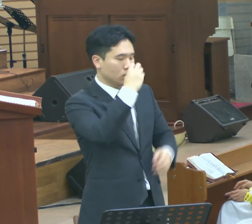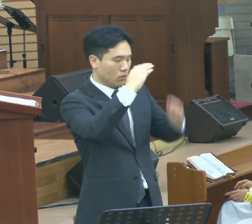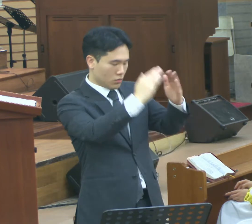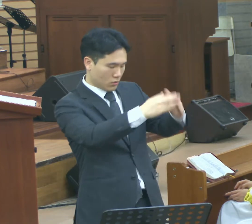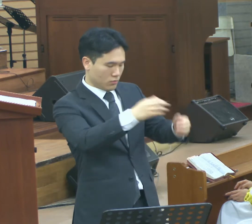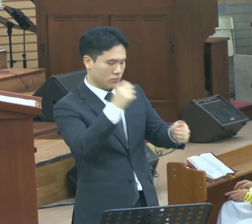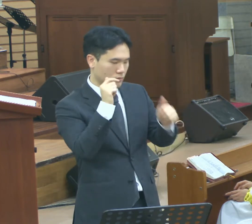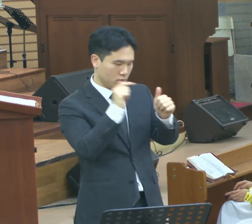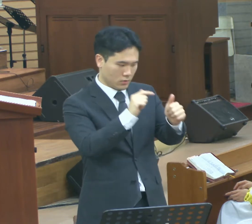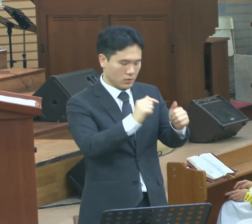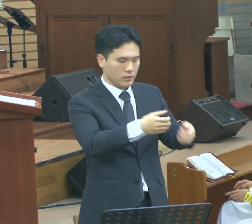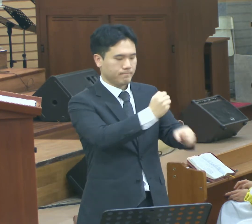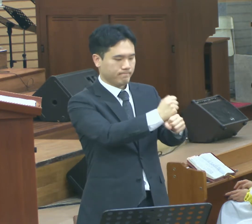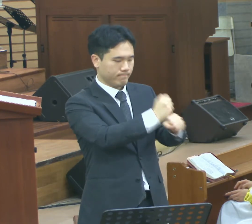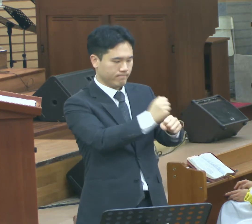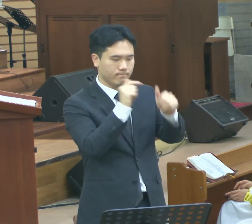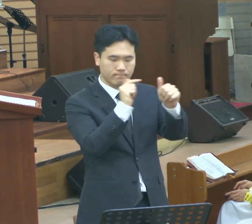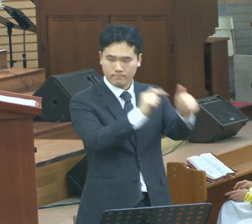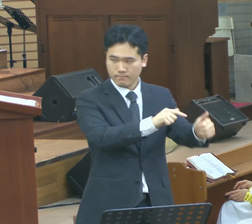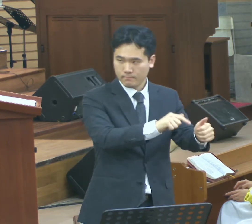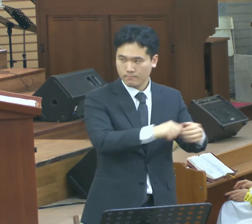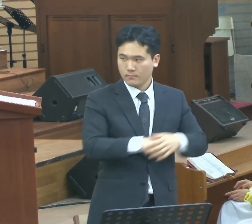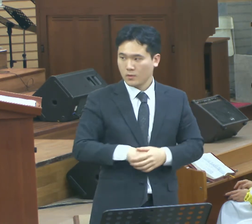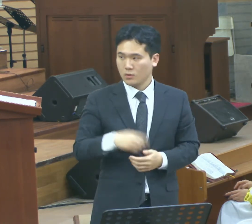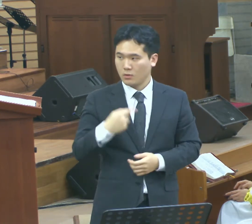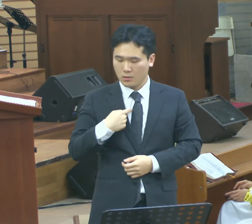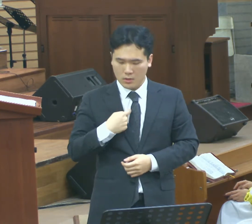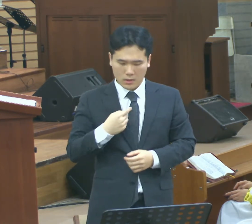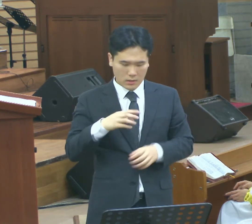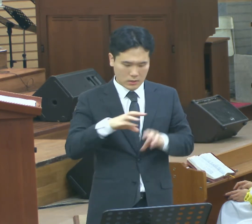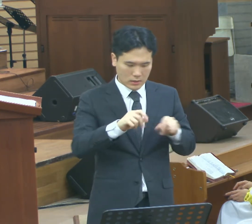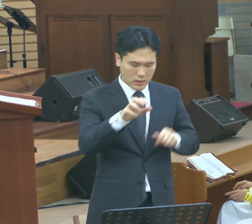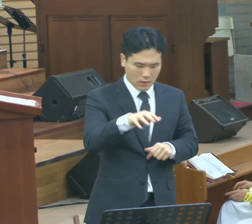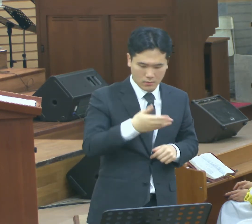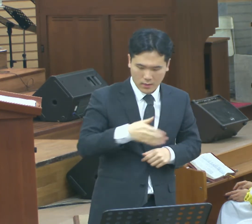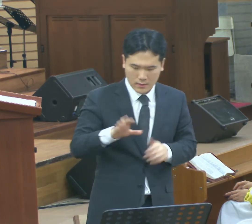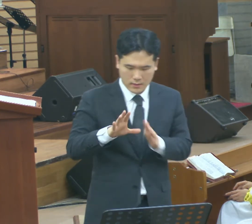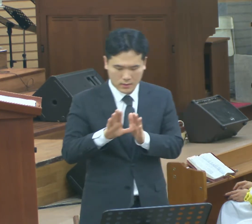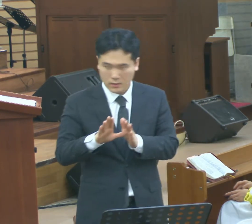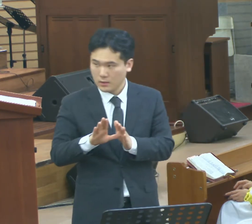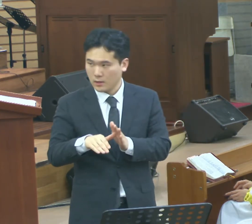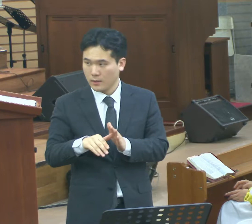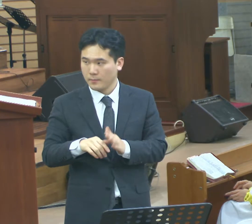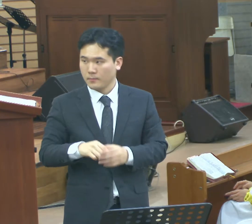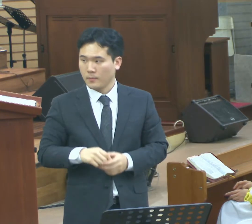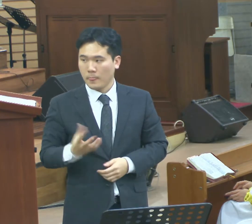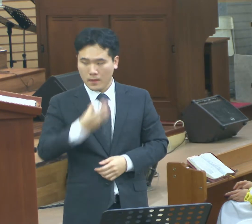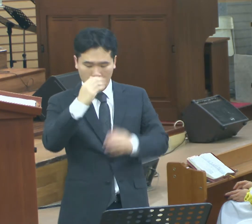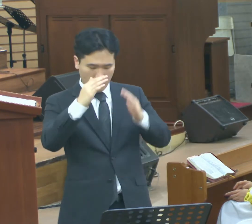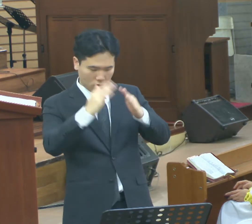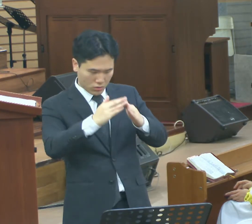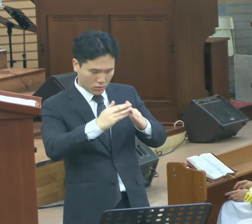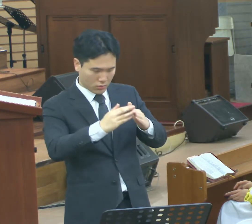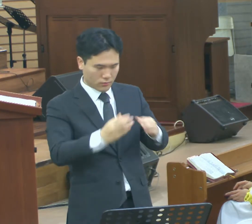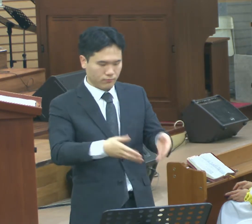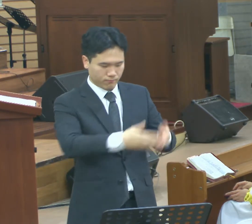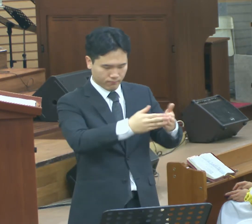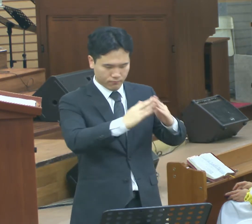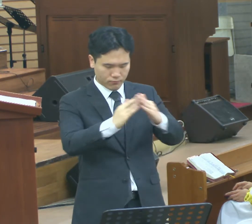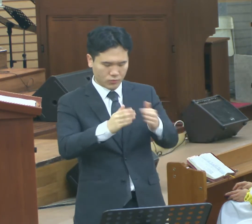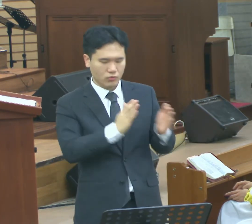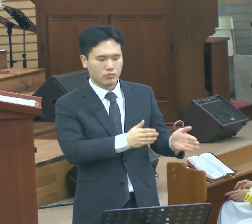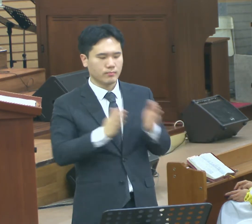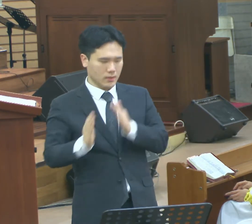그래서 이 자기 땅으로 가는 사람들에게 막 물자도 보내고 사람도 보내고 해서 성전을 지을 준비를 해줬던